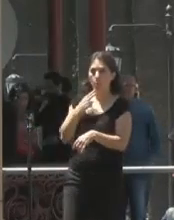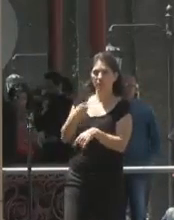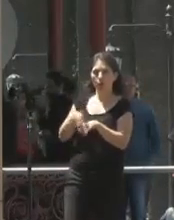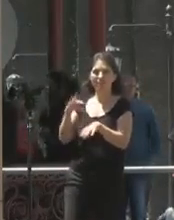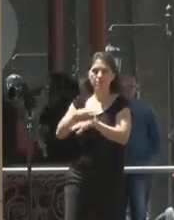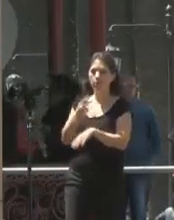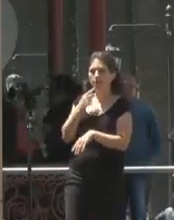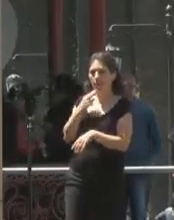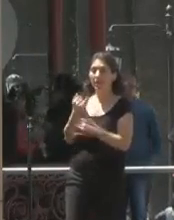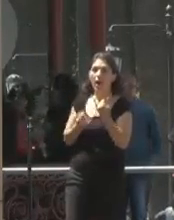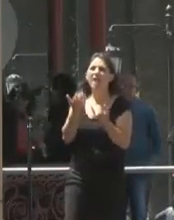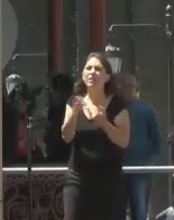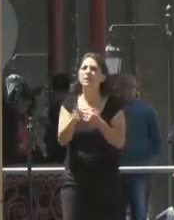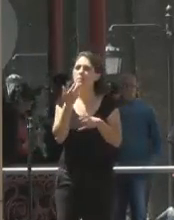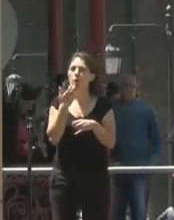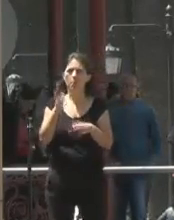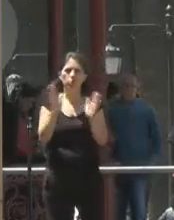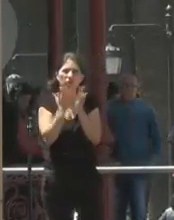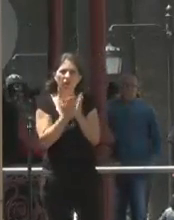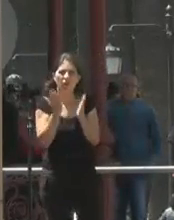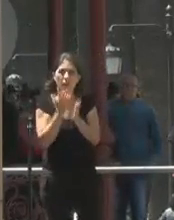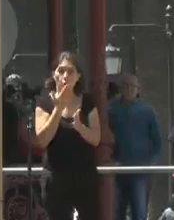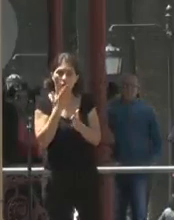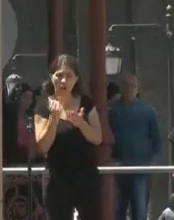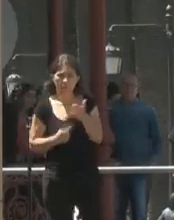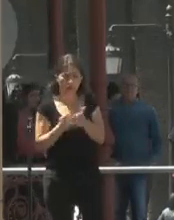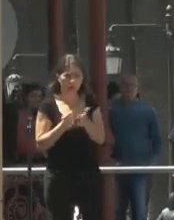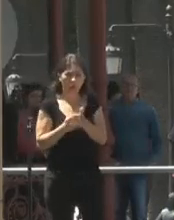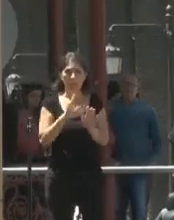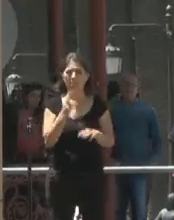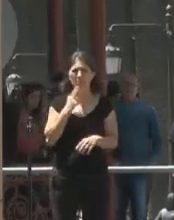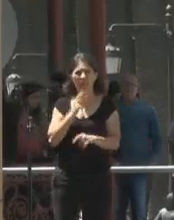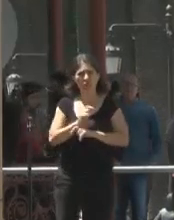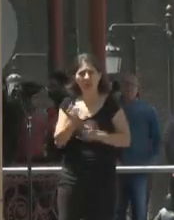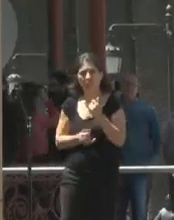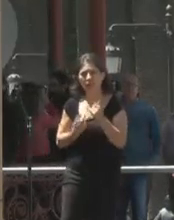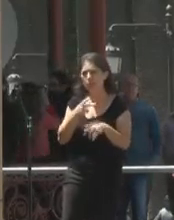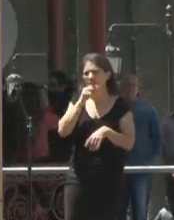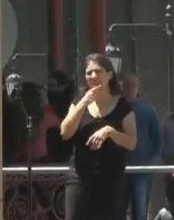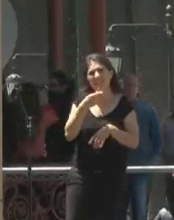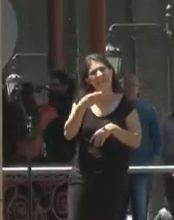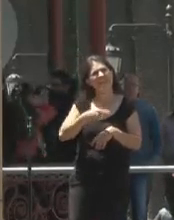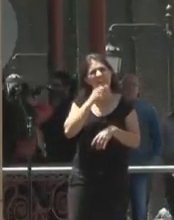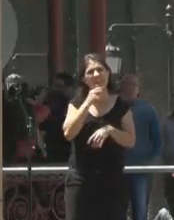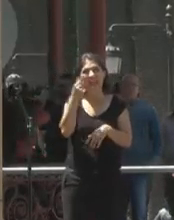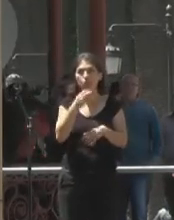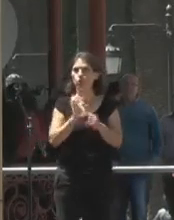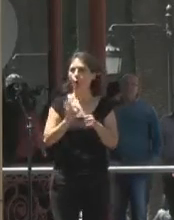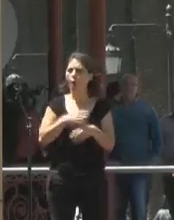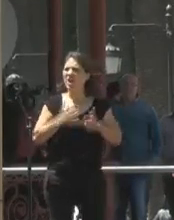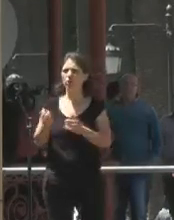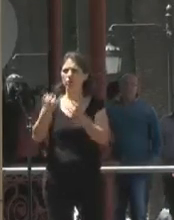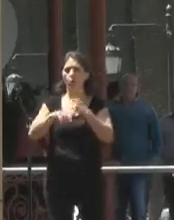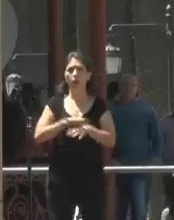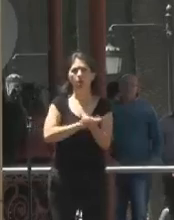con miedo a no tener cómo pagar los libros escolares de los niños, no viven con miedo a que sus nietos o a que sus hijos tengan que cogerse un avión para